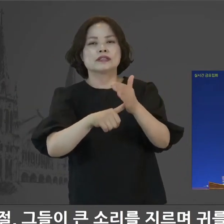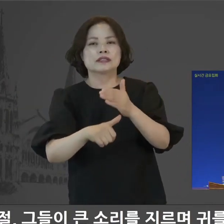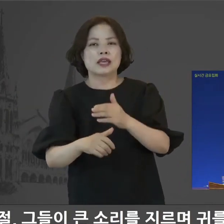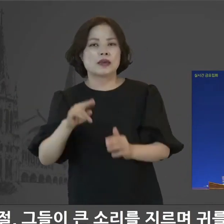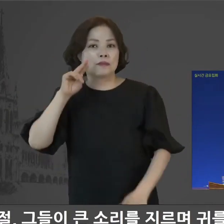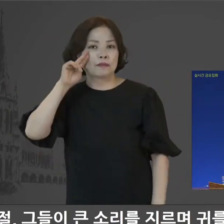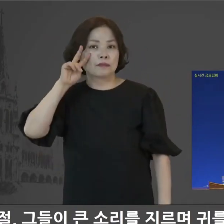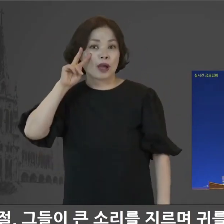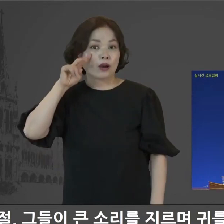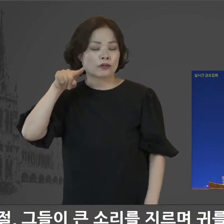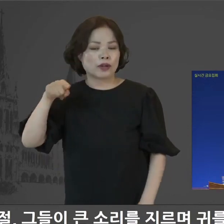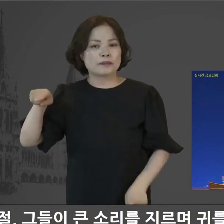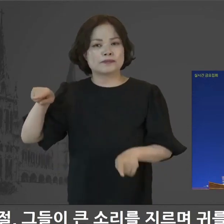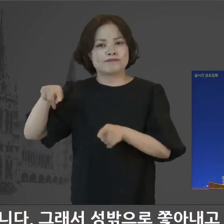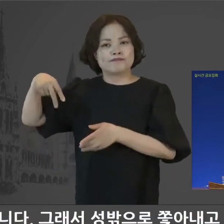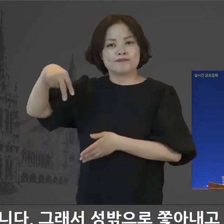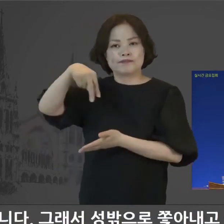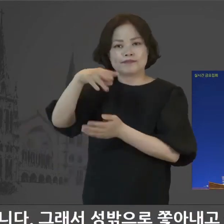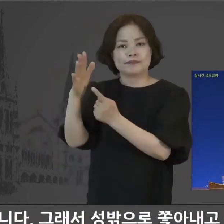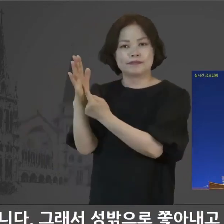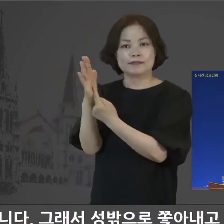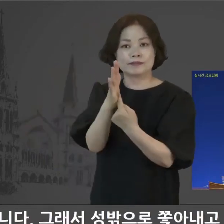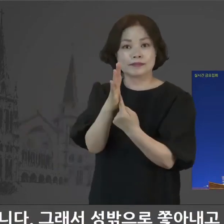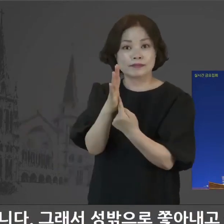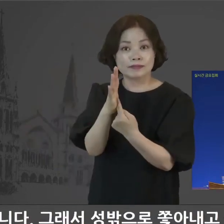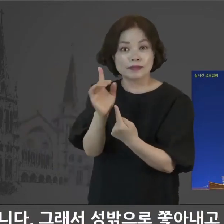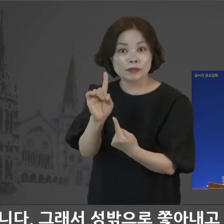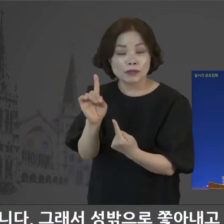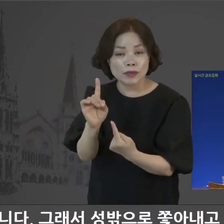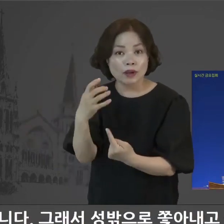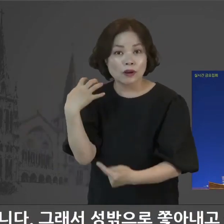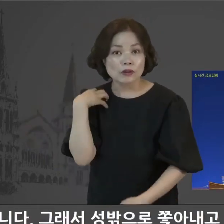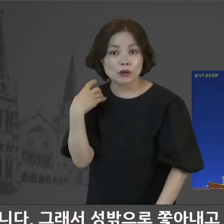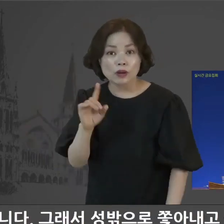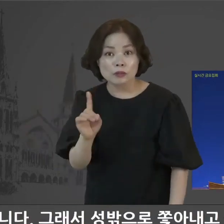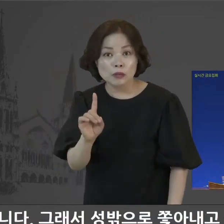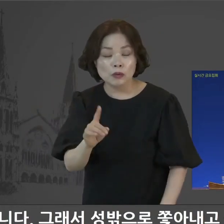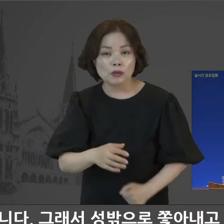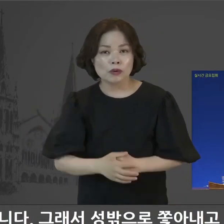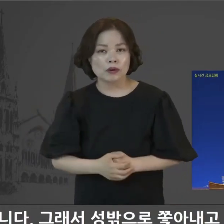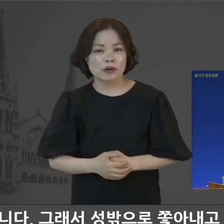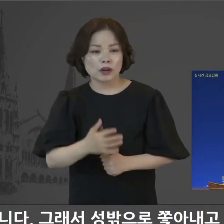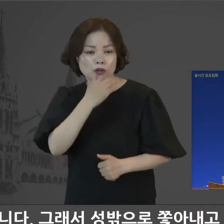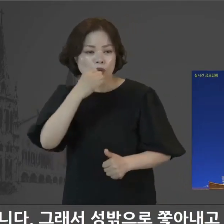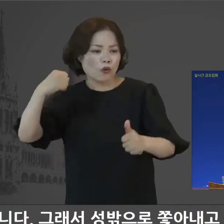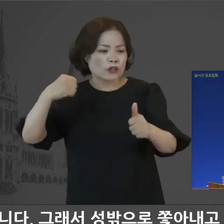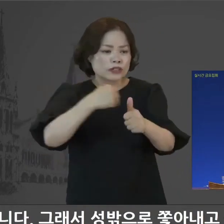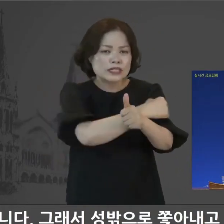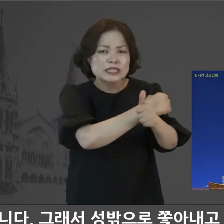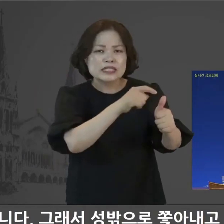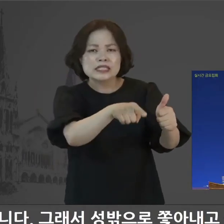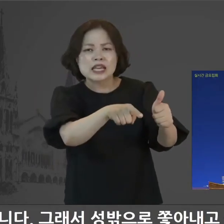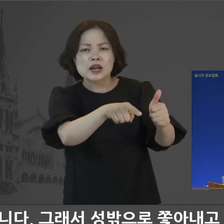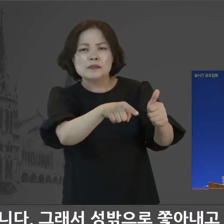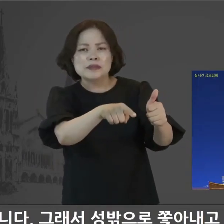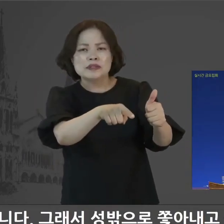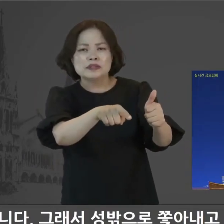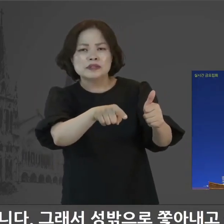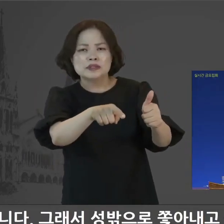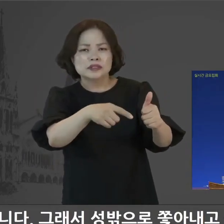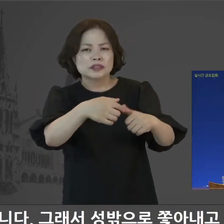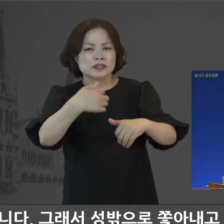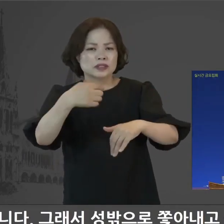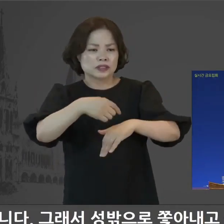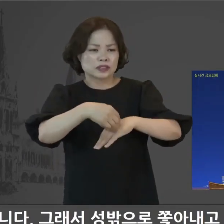바울이 여기에 등장하는 겁니다. 어떤 역할을 하죠? 돌을 치는 사람들의